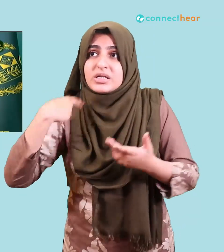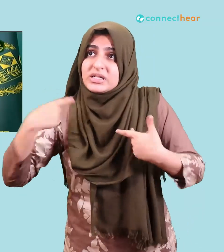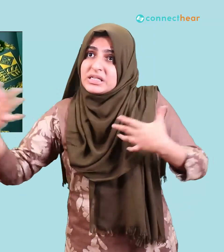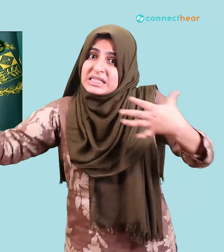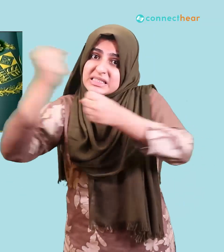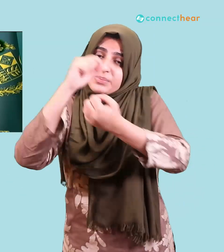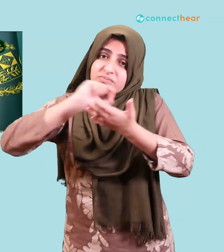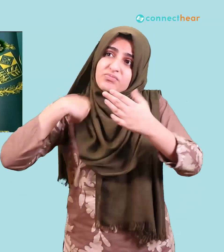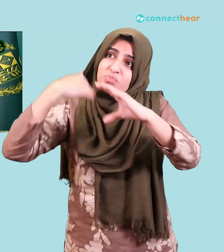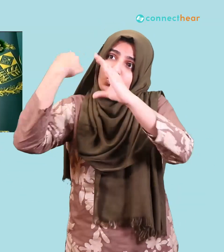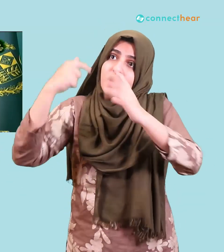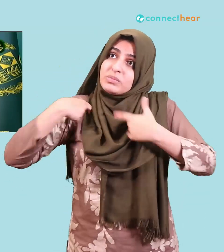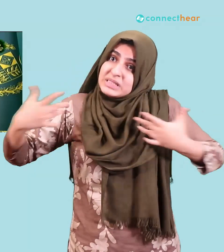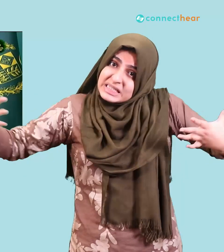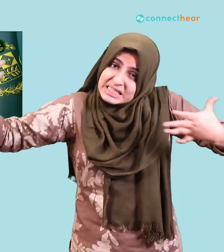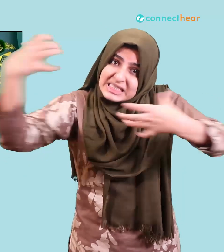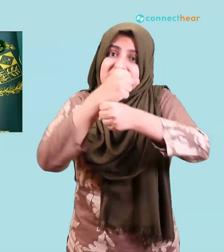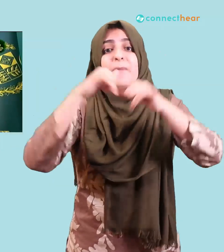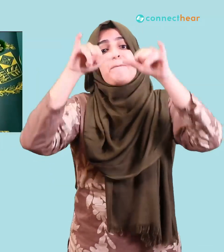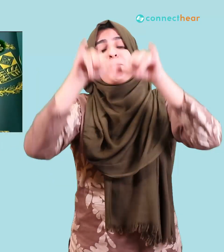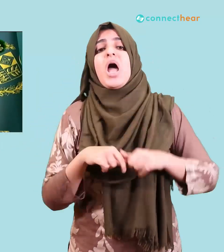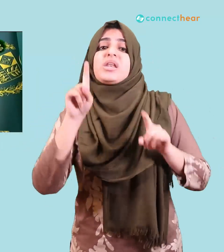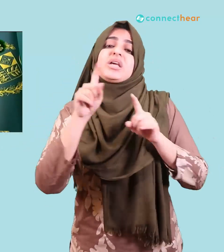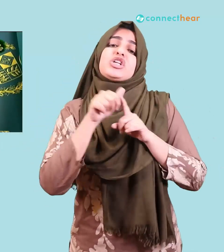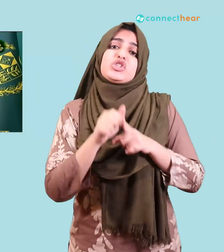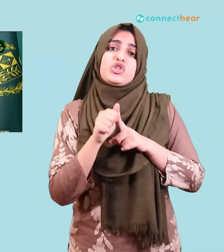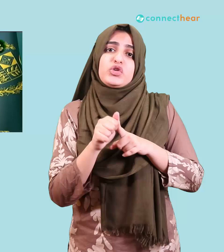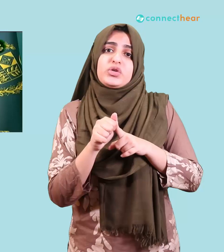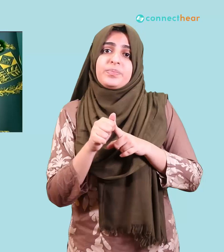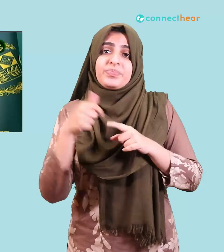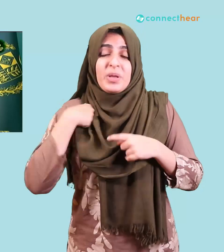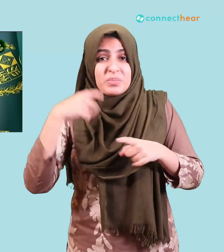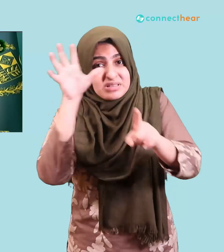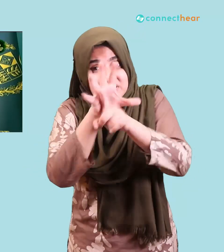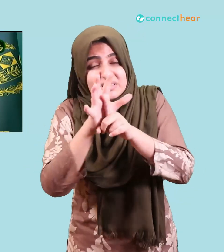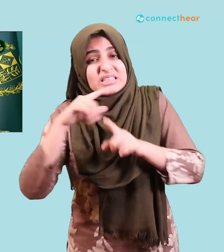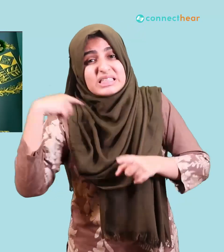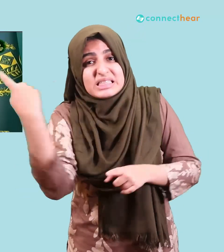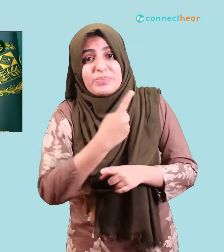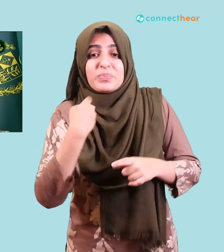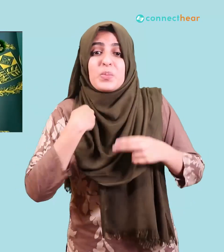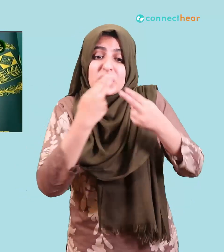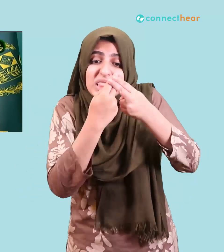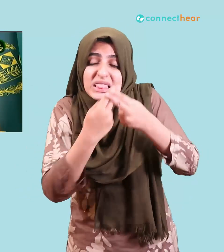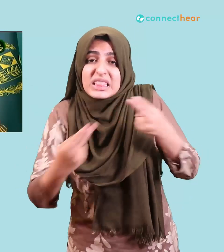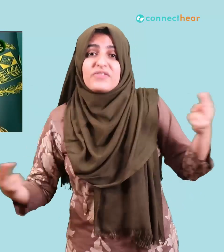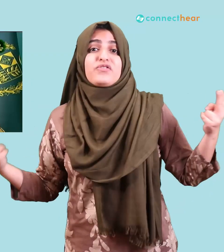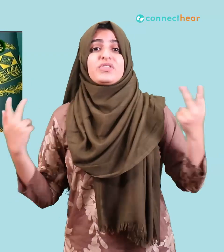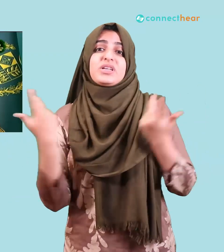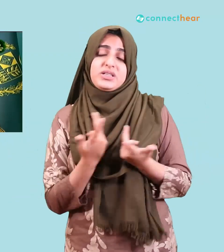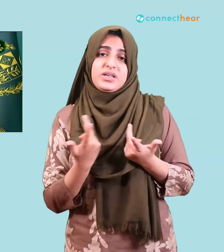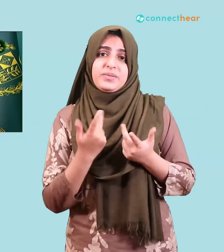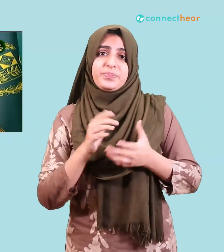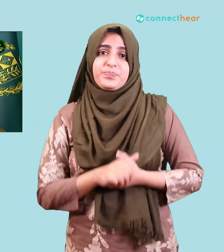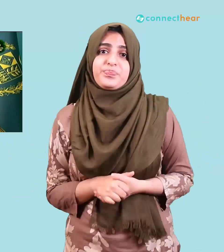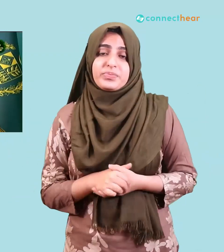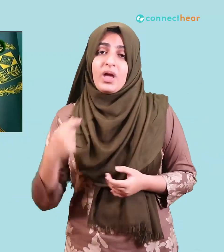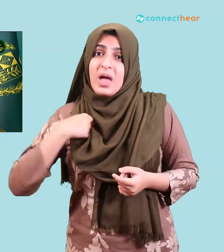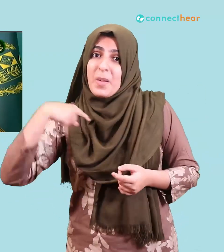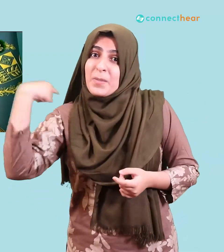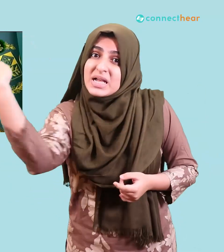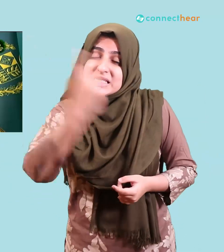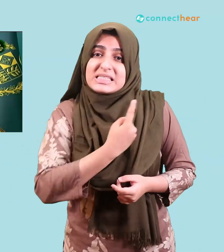جوائنٹ ایکشن لینا چاہیے اس کے اوپر۔ اور اب میں آپ کو سمجھانا چاہتا ہوں میری اسٹریٹجی کیا ہے۔ اسٹریٹجی یہ ہے کہ ہم